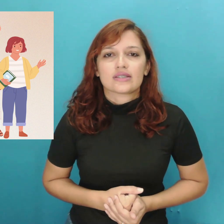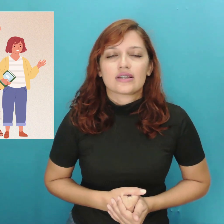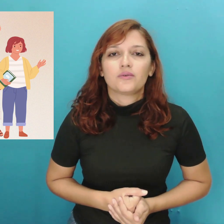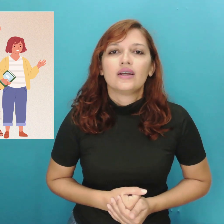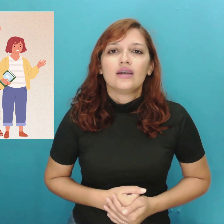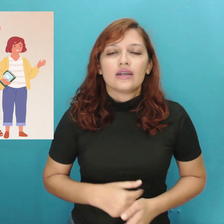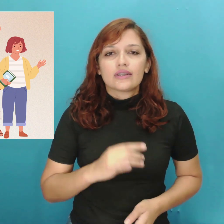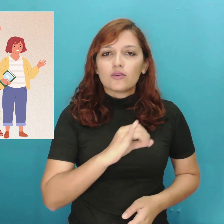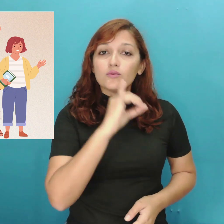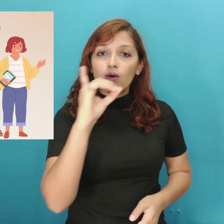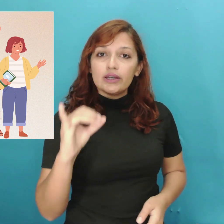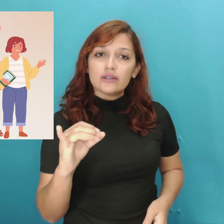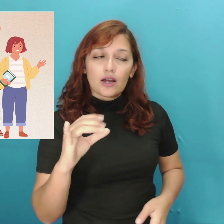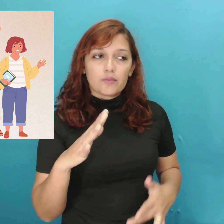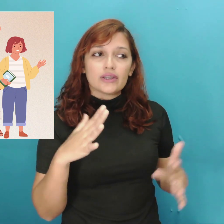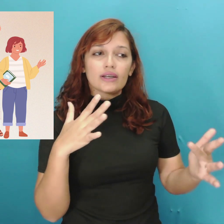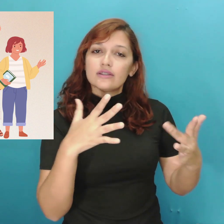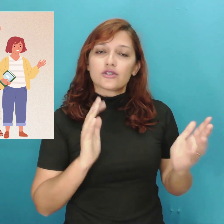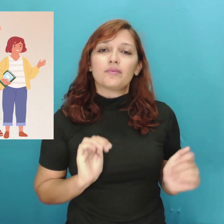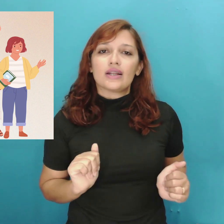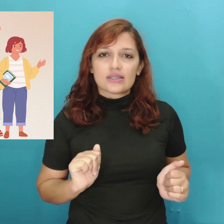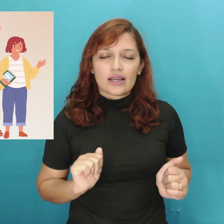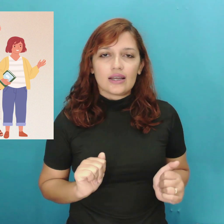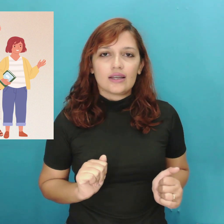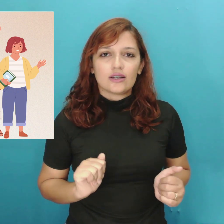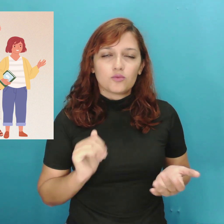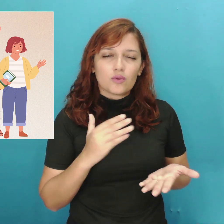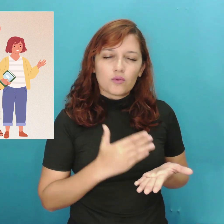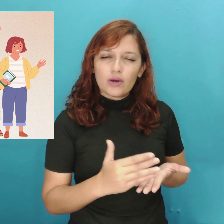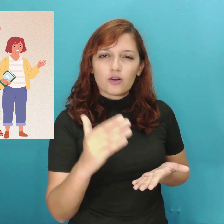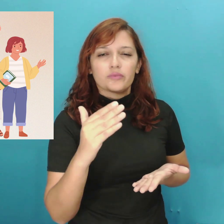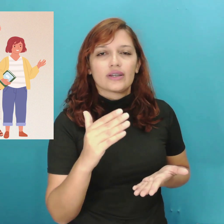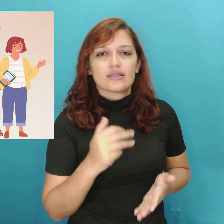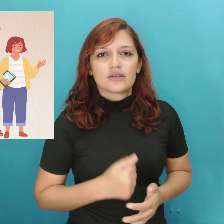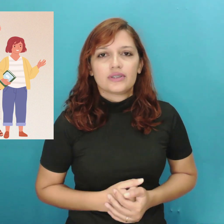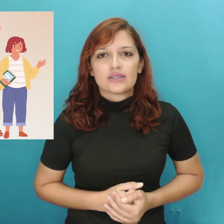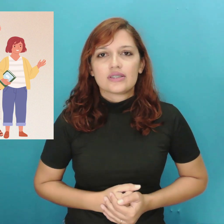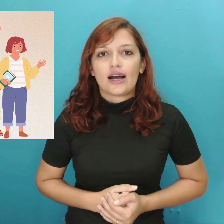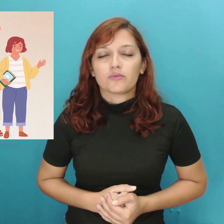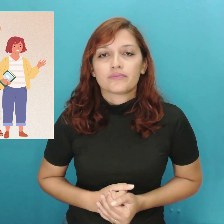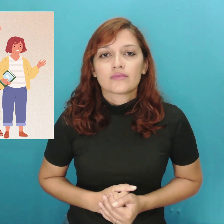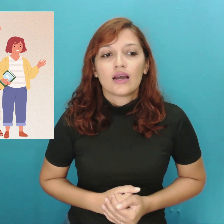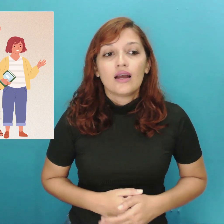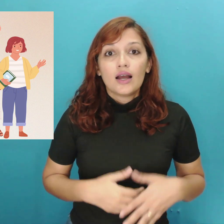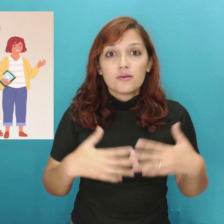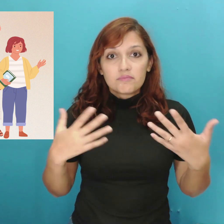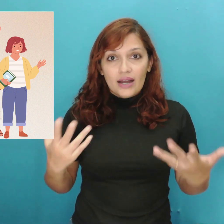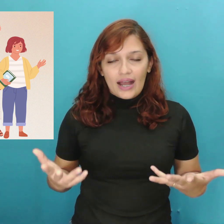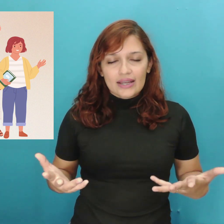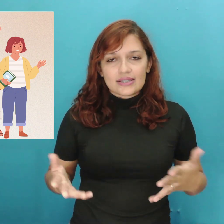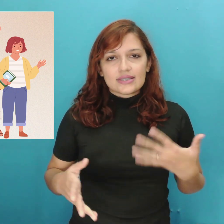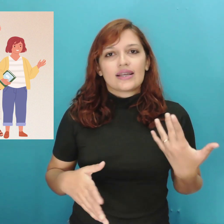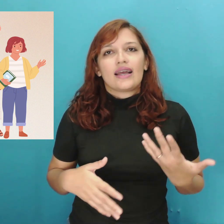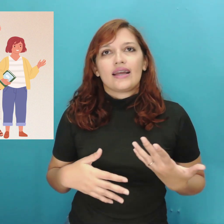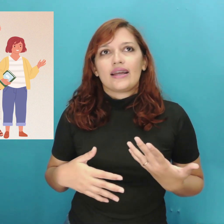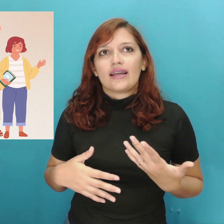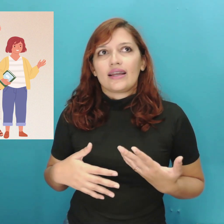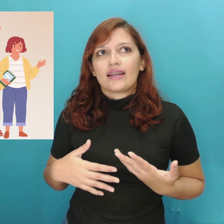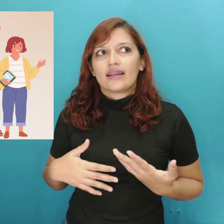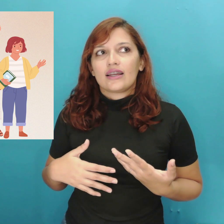comunicação. Então o oi é uma maneira de estabelecer uma comunicação inicial. Mas